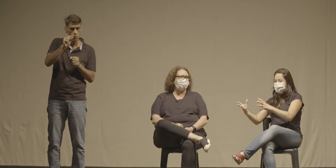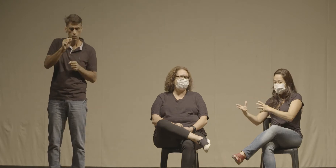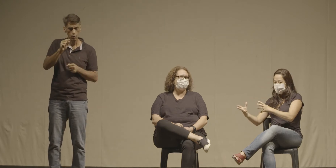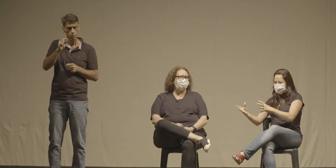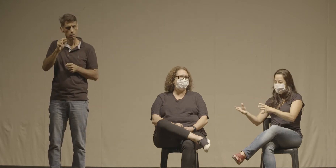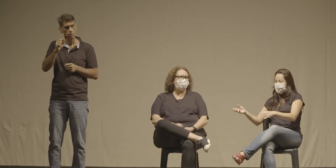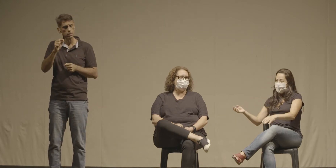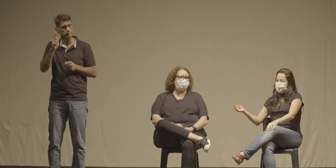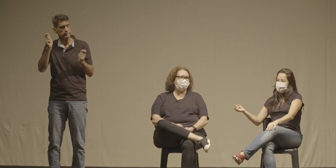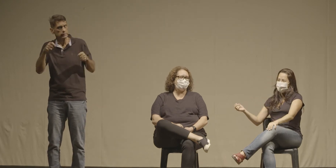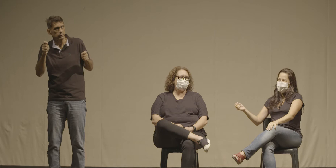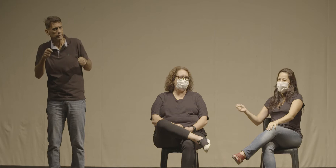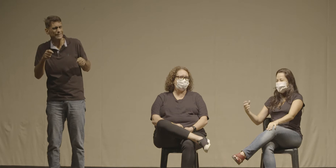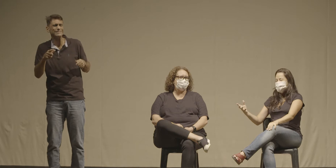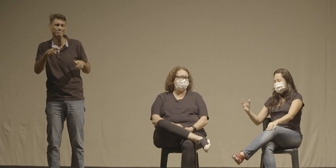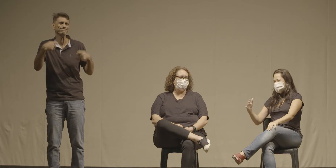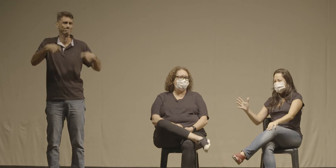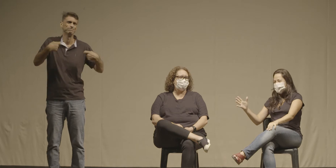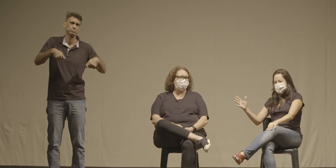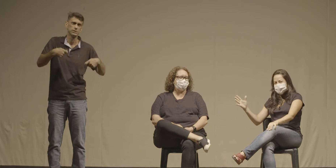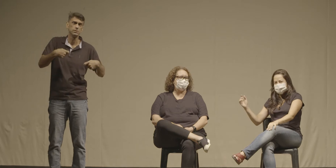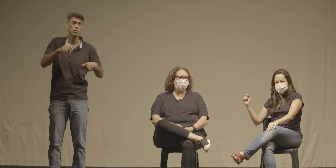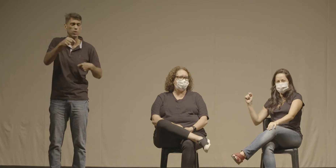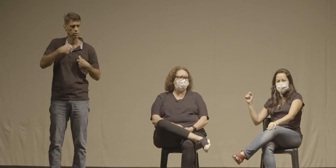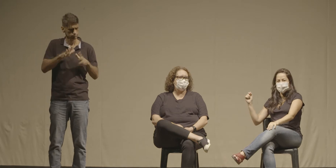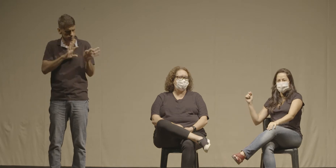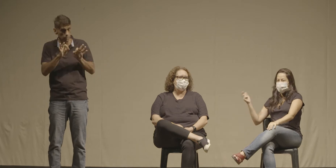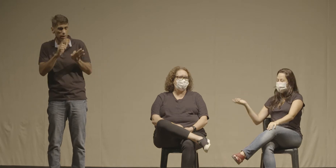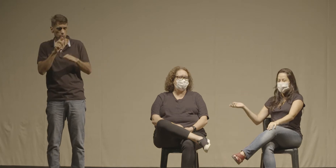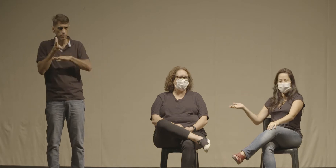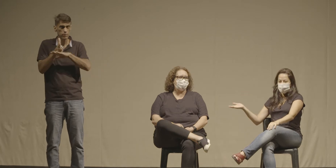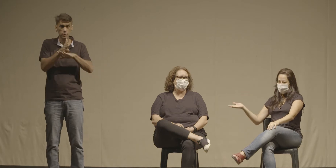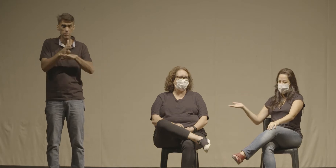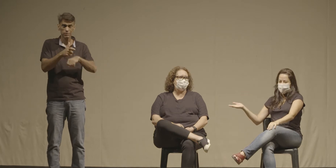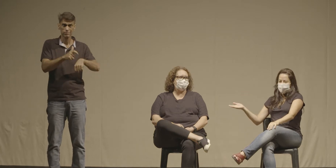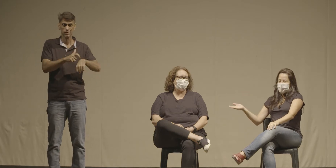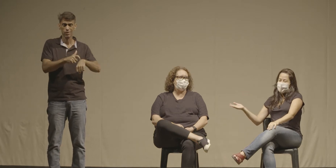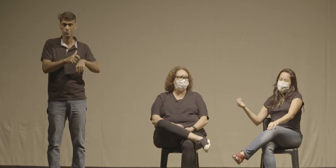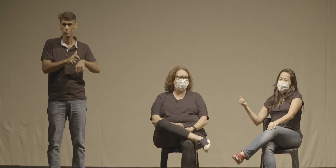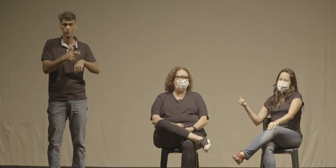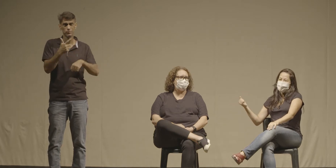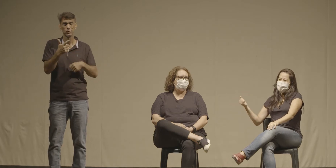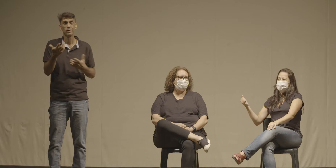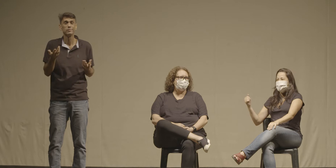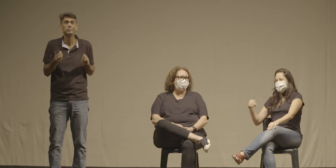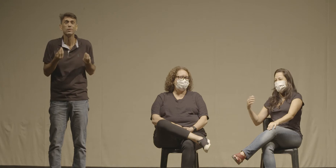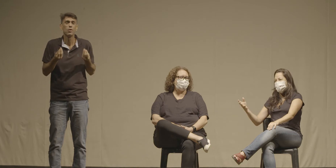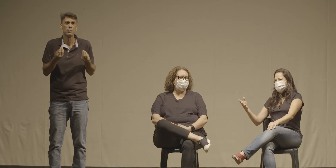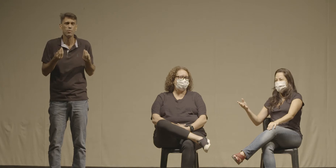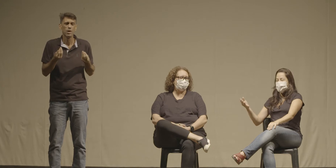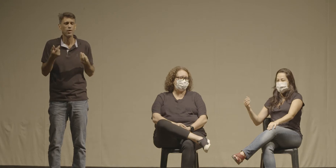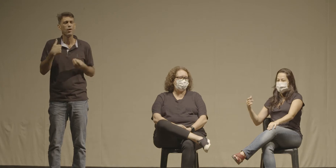é necessário, né? E aí a gente pensou, vamos fazer essas imagens. Só que não tinha tempo. E a gente se